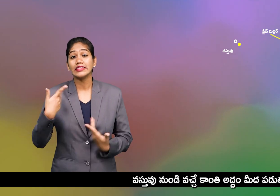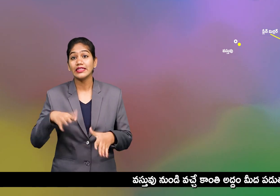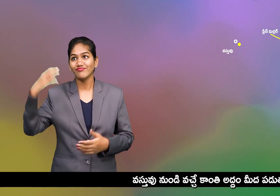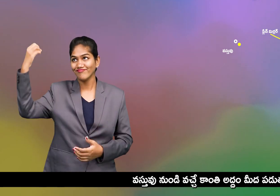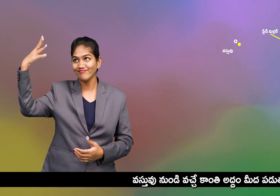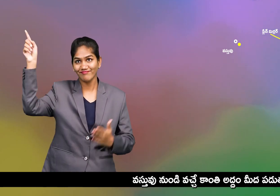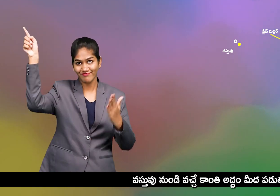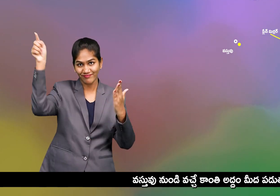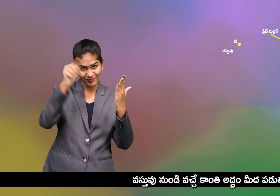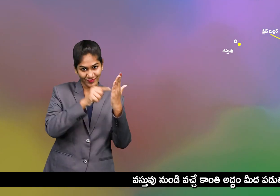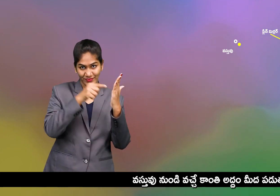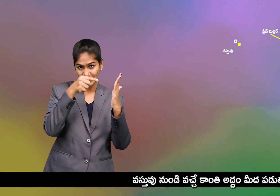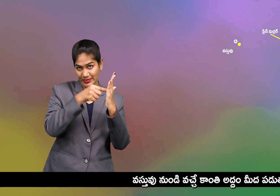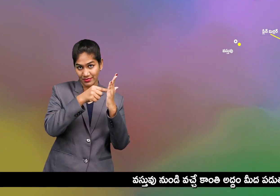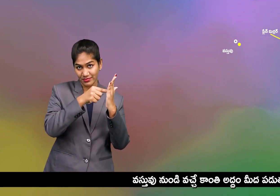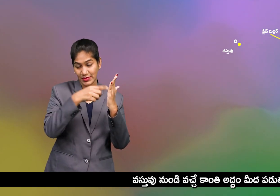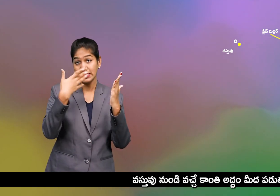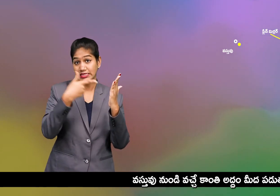వస్తువు నుండి వచ్చే కాంతి అద్దం మీద పడుతుంది.